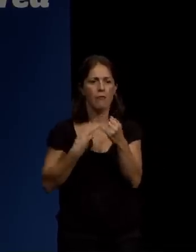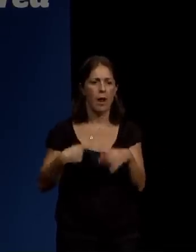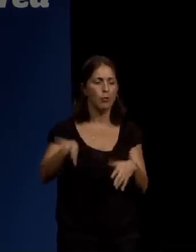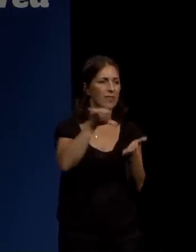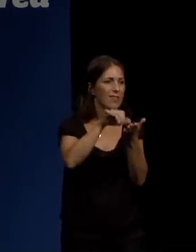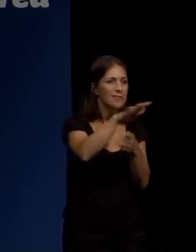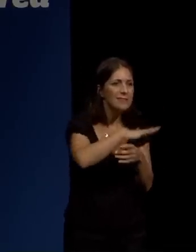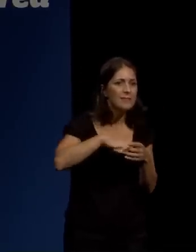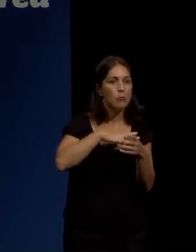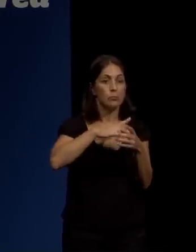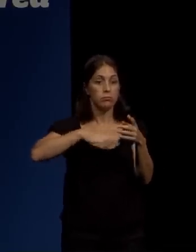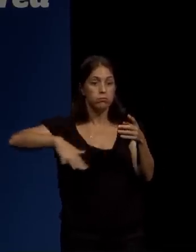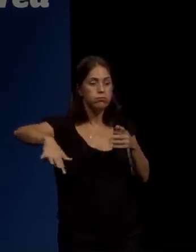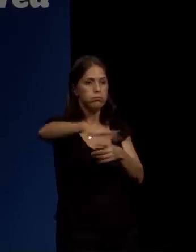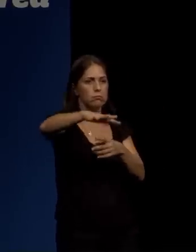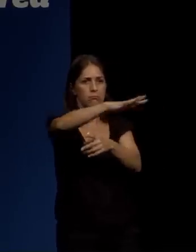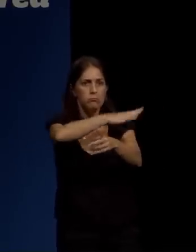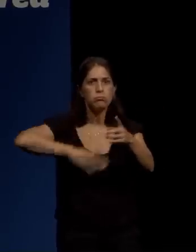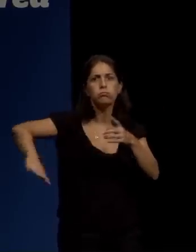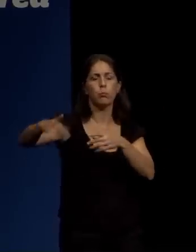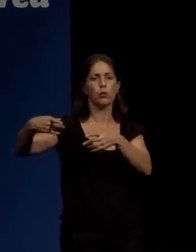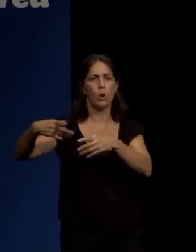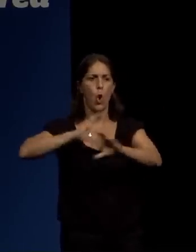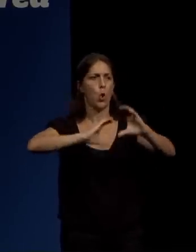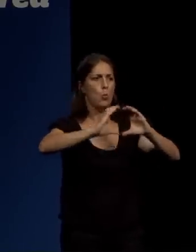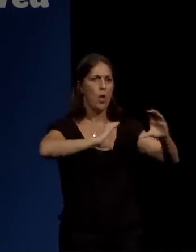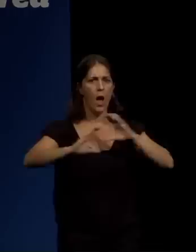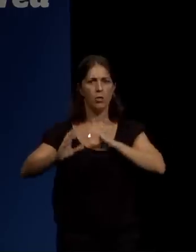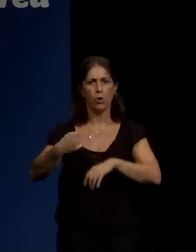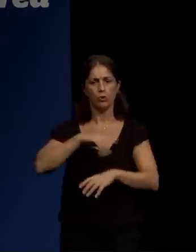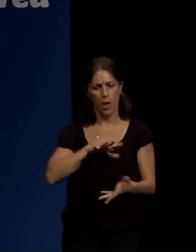urbanas, as áreas interurbanas e as áreas metropolitanas, e queremos poder adaptar